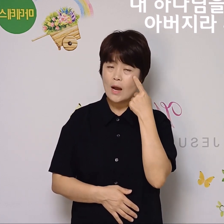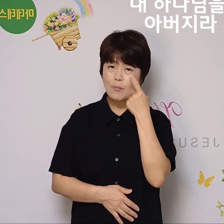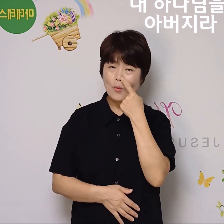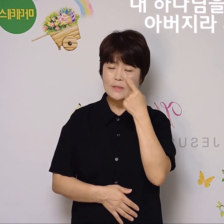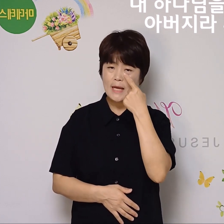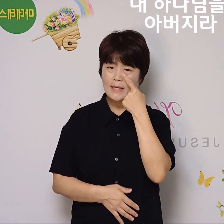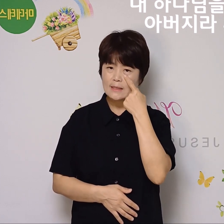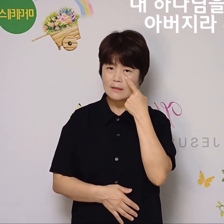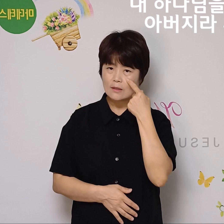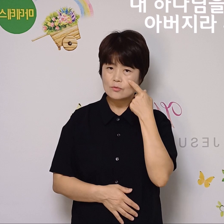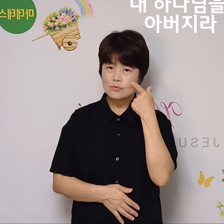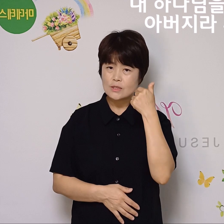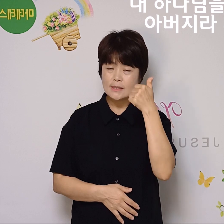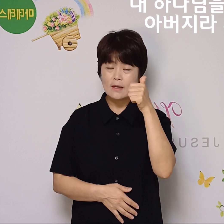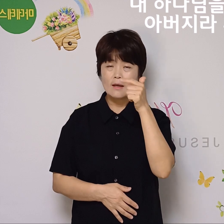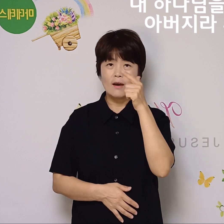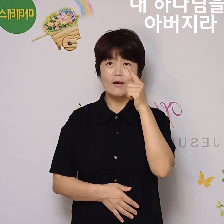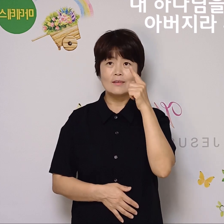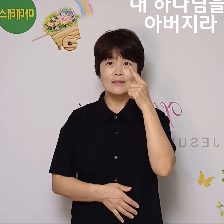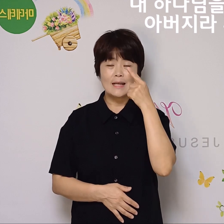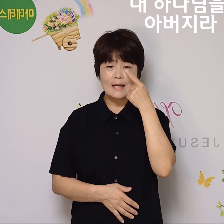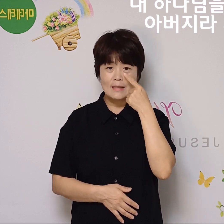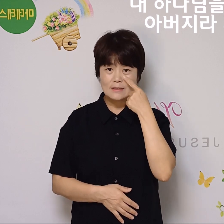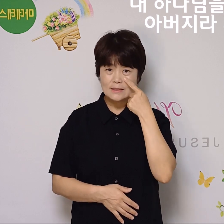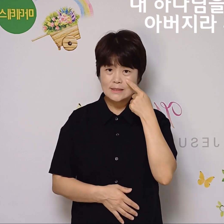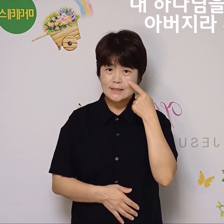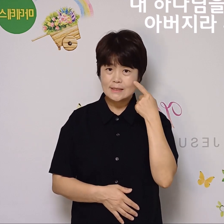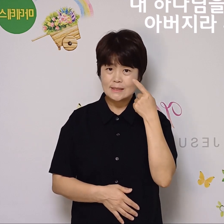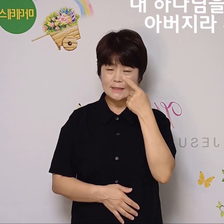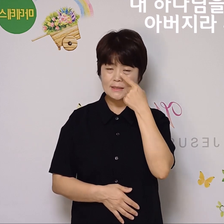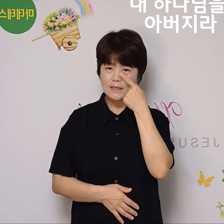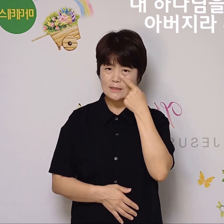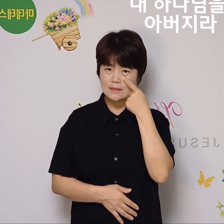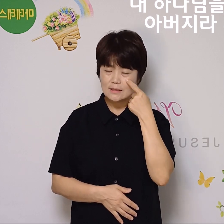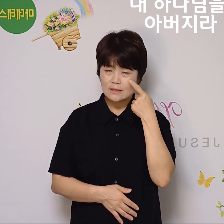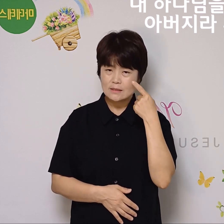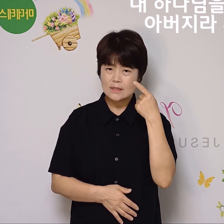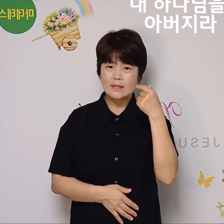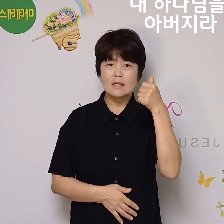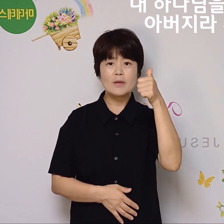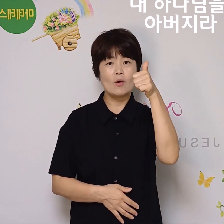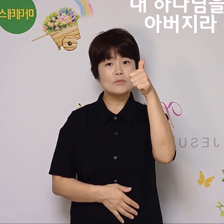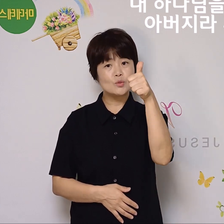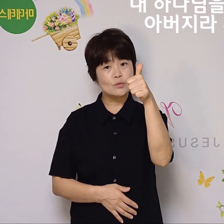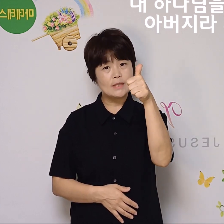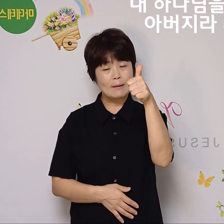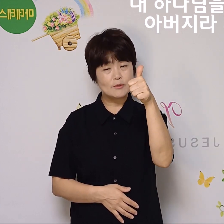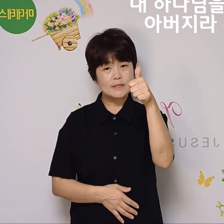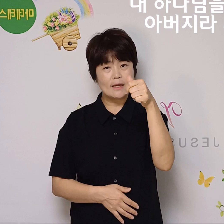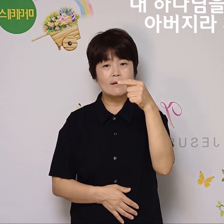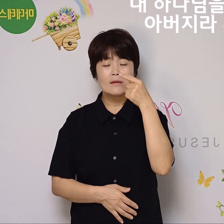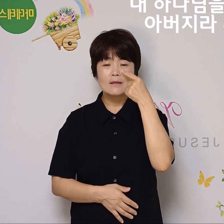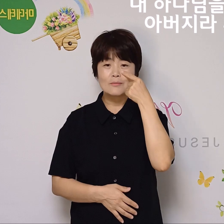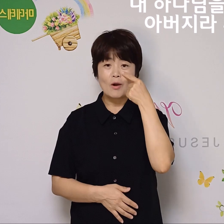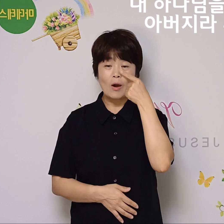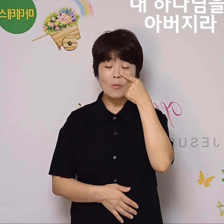볼 사이를 이렇게 누르신 약간 스치듯이 한 다음에 엄지손은 아버지예요. 그러면